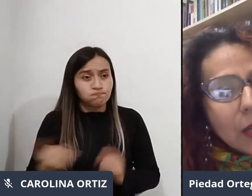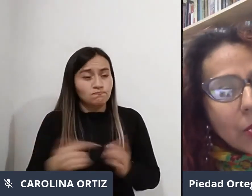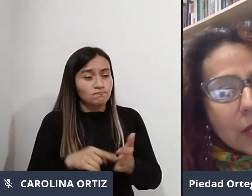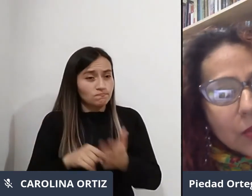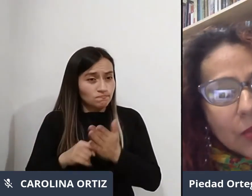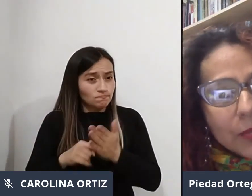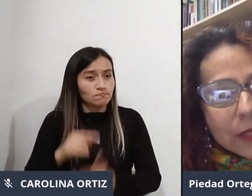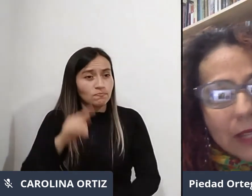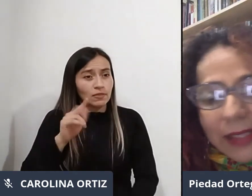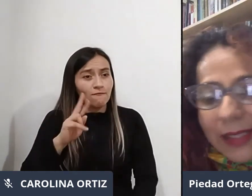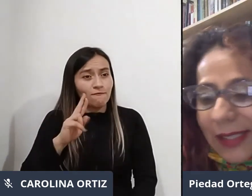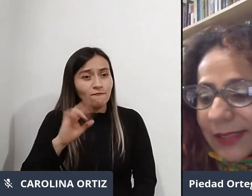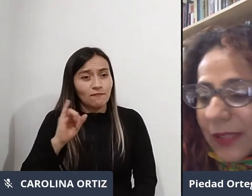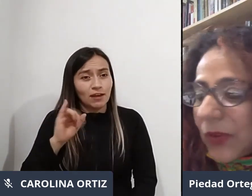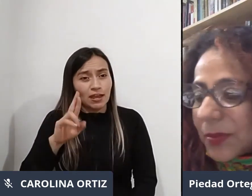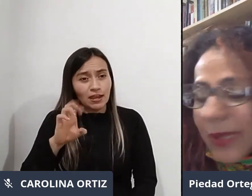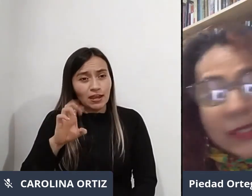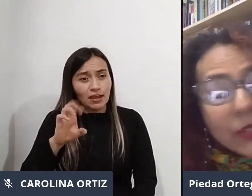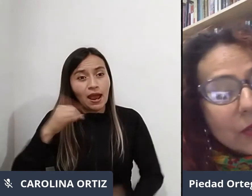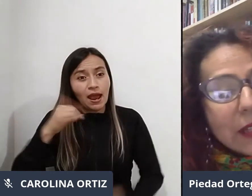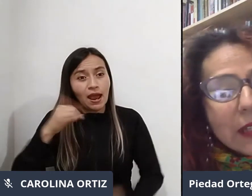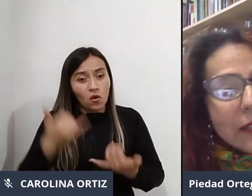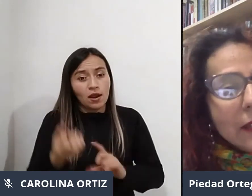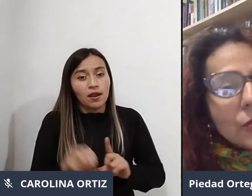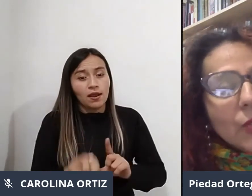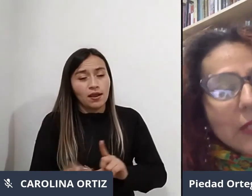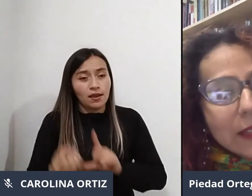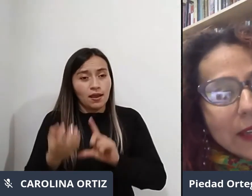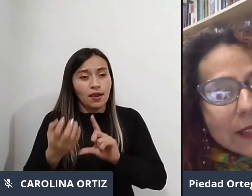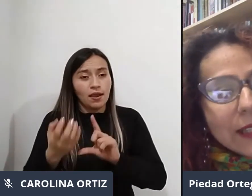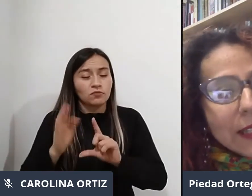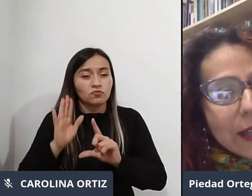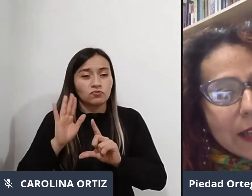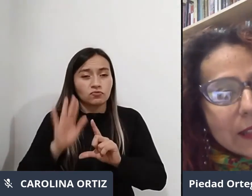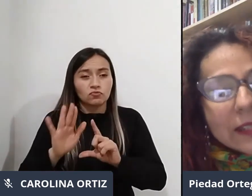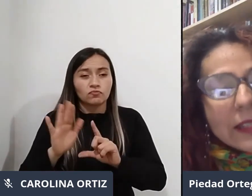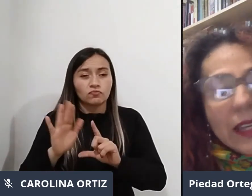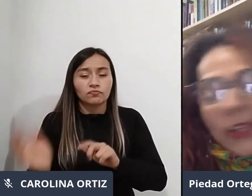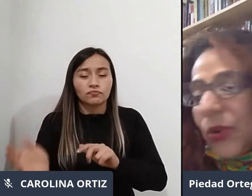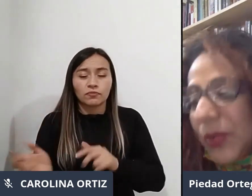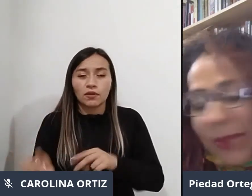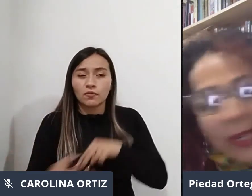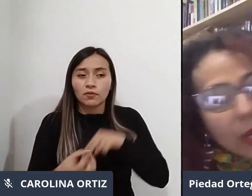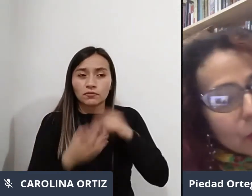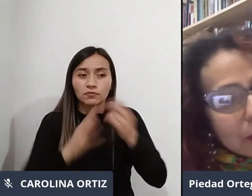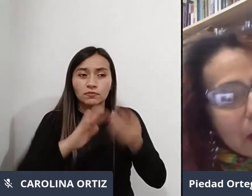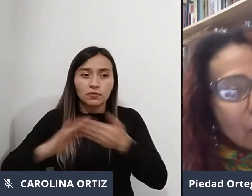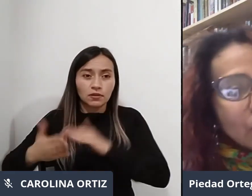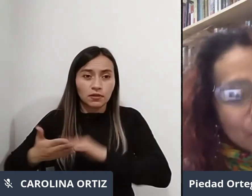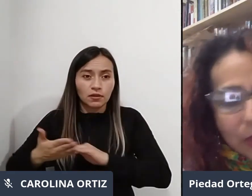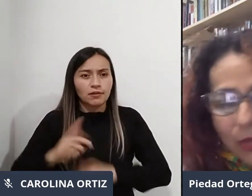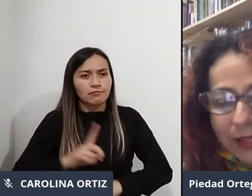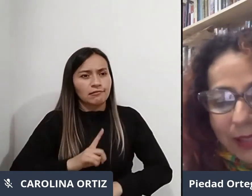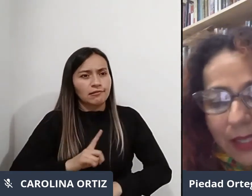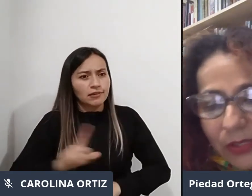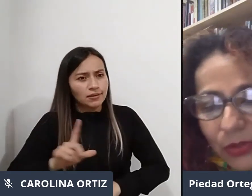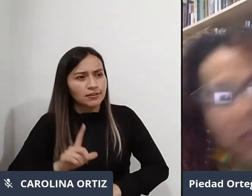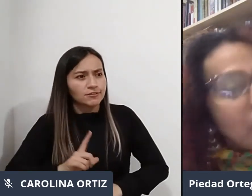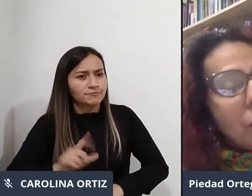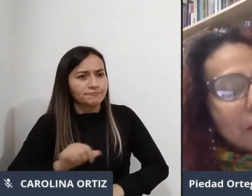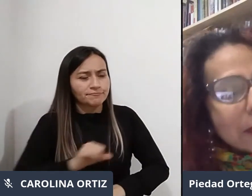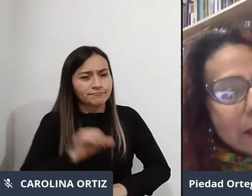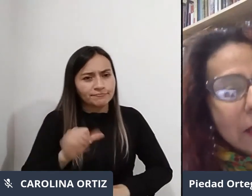en educación comunitaria y esta formación de estos líderes y lideresas que hoy van a contar con esta